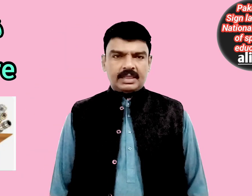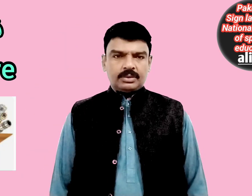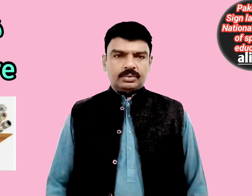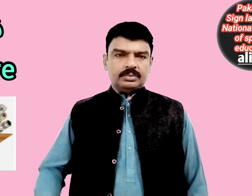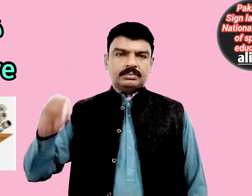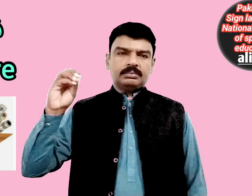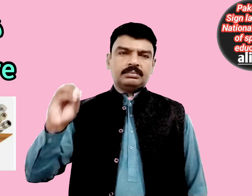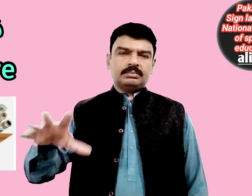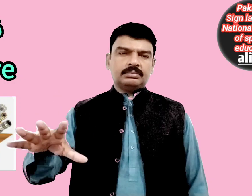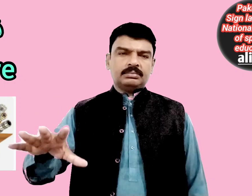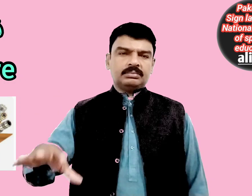فالتو